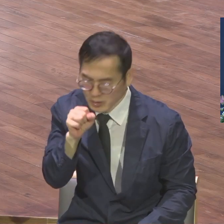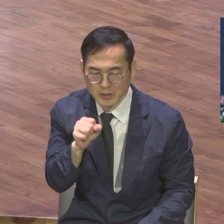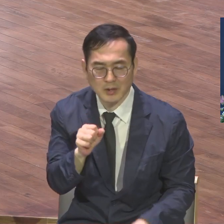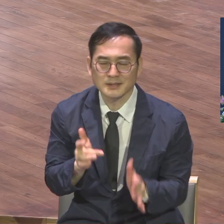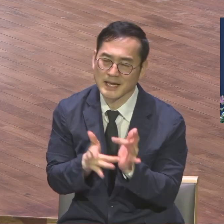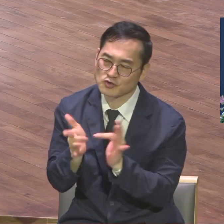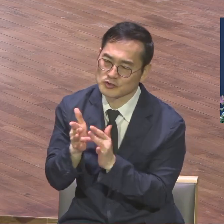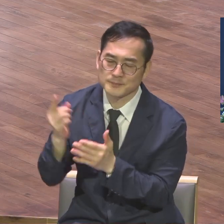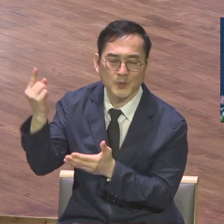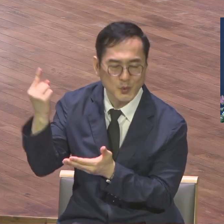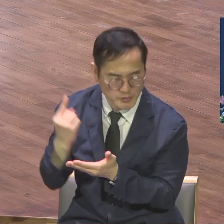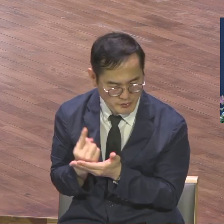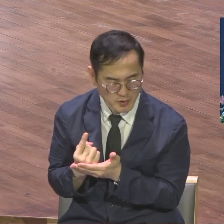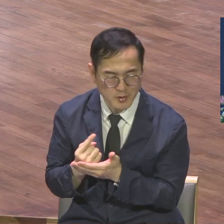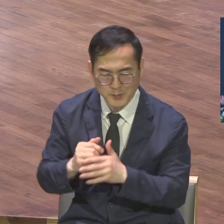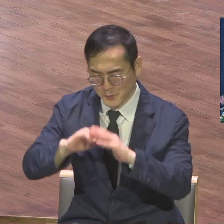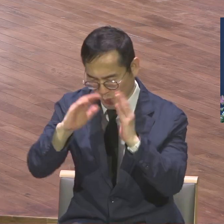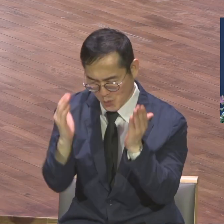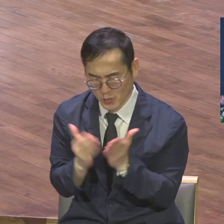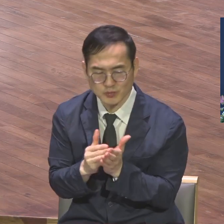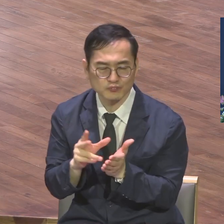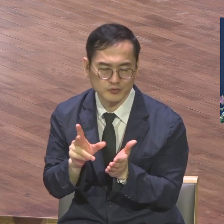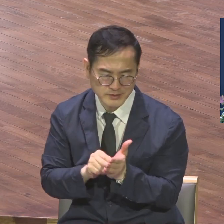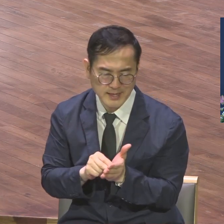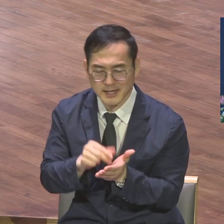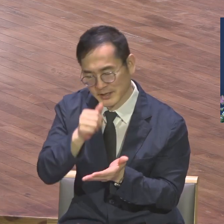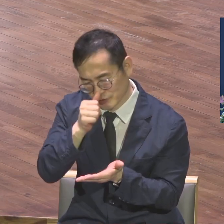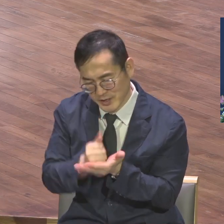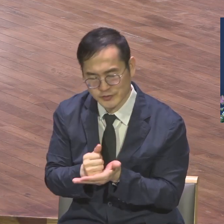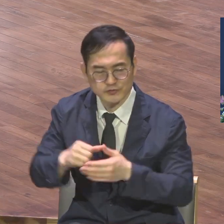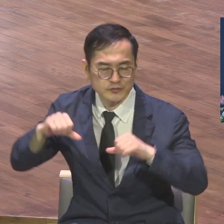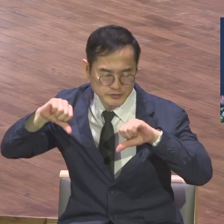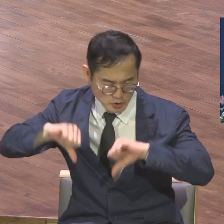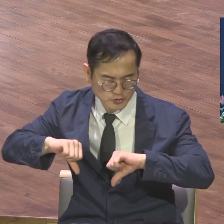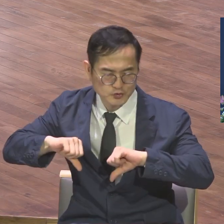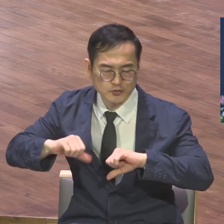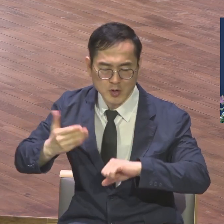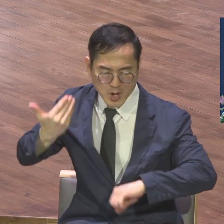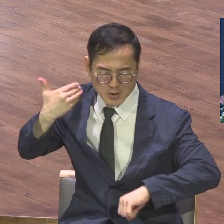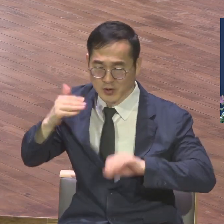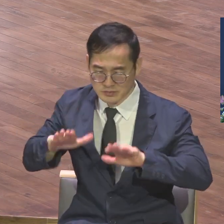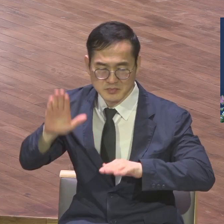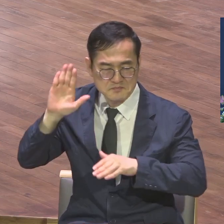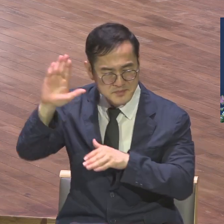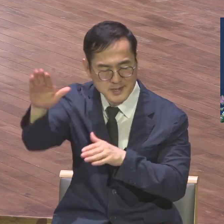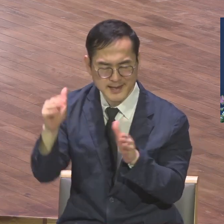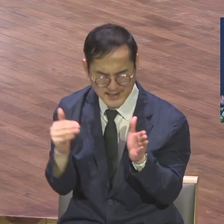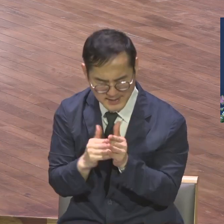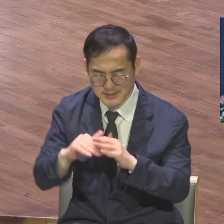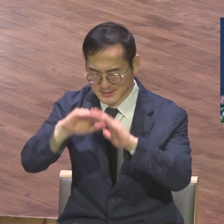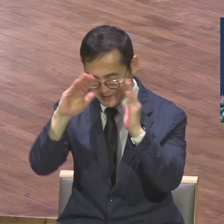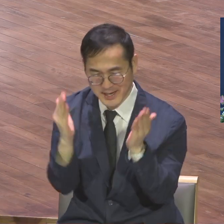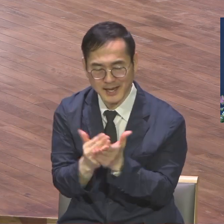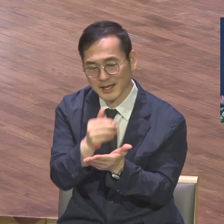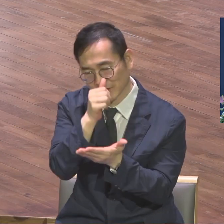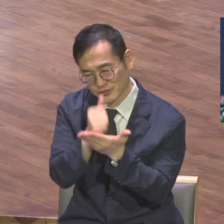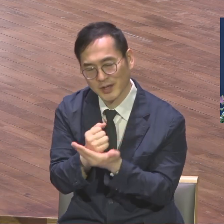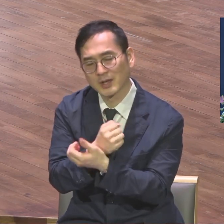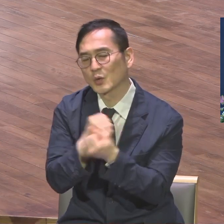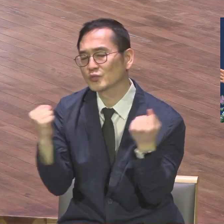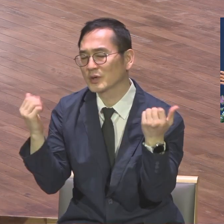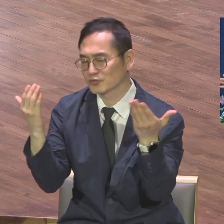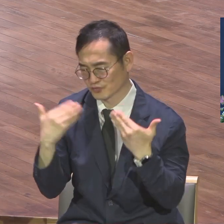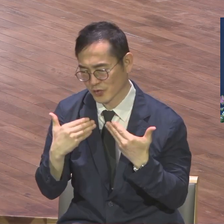그리스도로 오셔서 우리 인생의 모든 죄의 저주, 과거, 현재, 미래의 모든 저주를